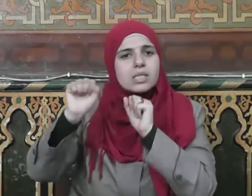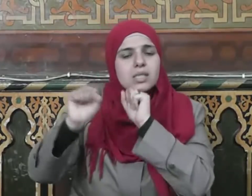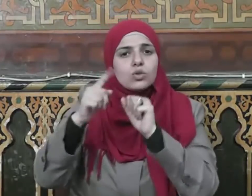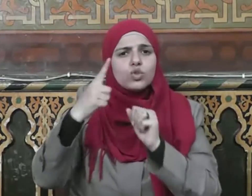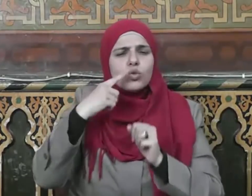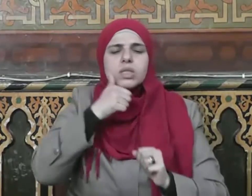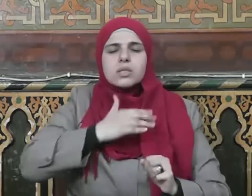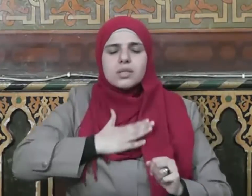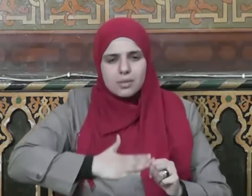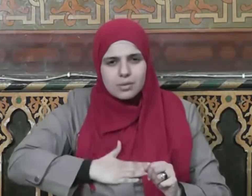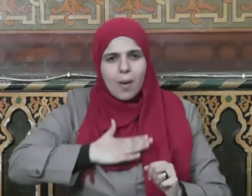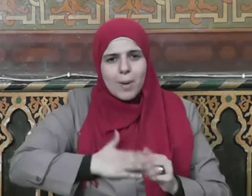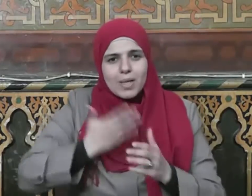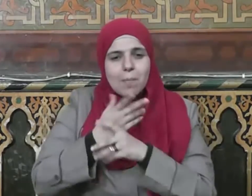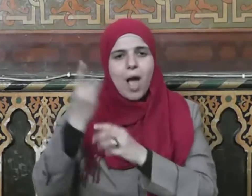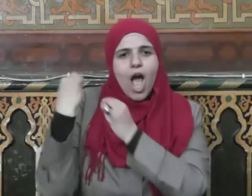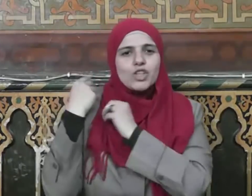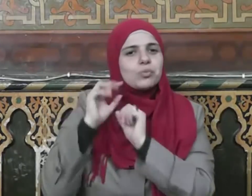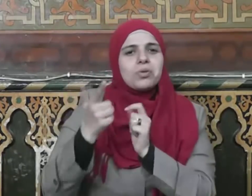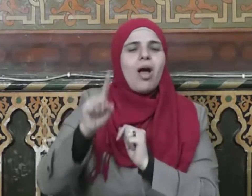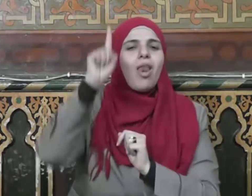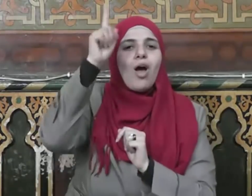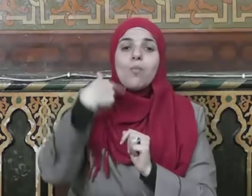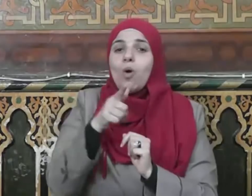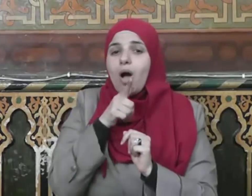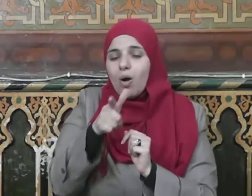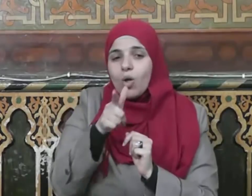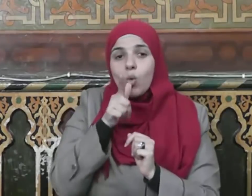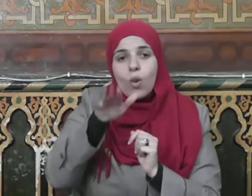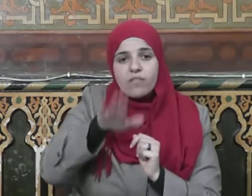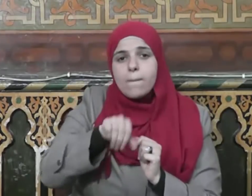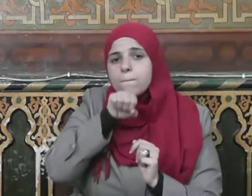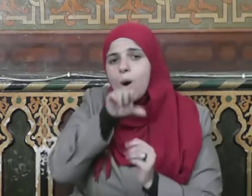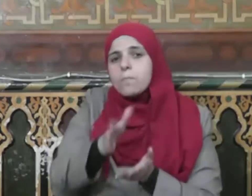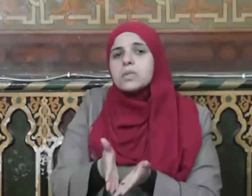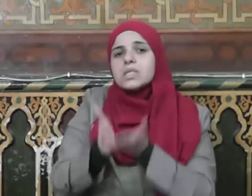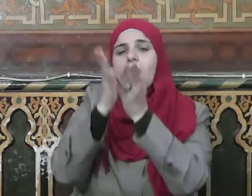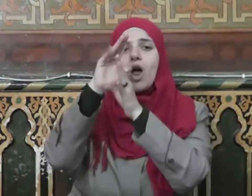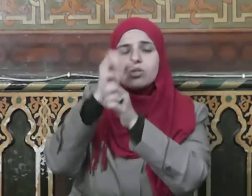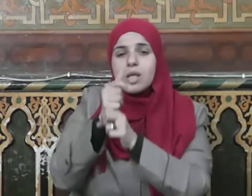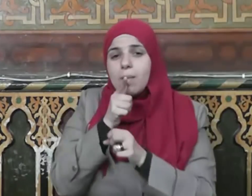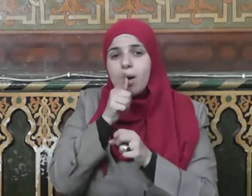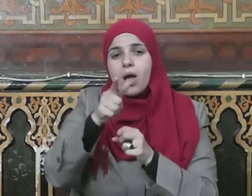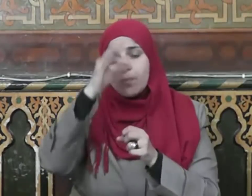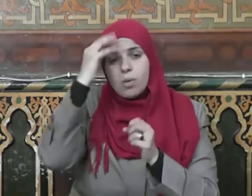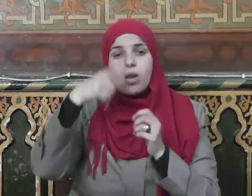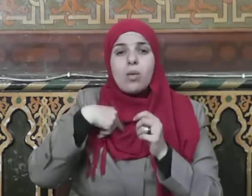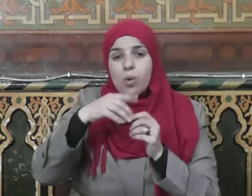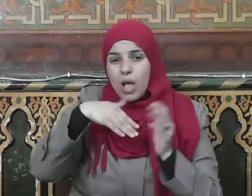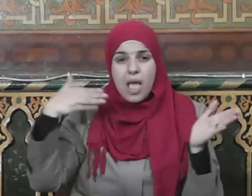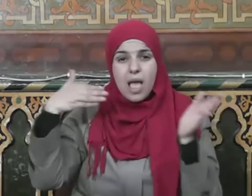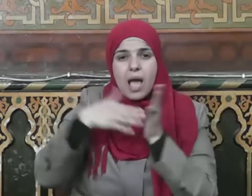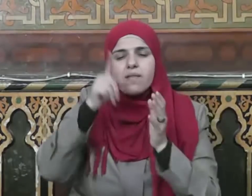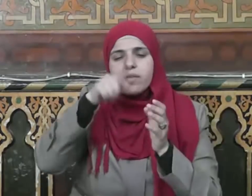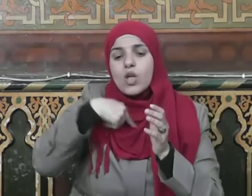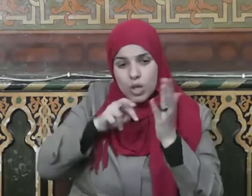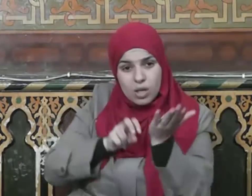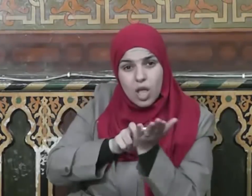محتسبا. يقول نبينا صلى الله عليه وسلم: رباط يوم في سبيل الله خير